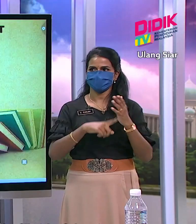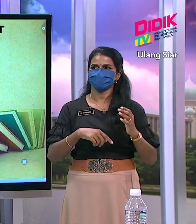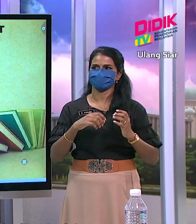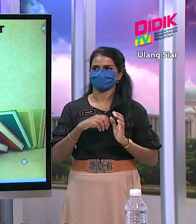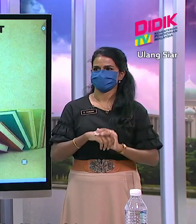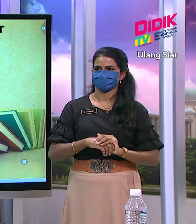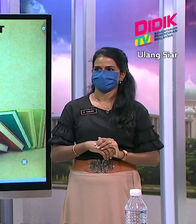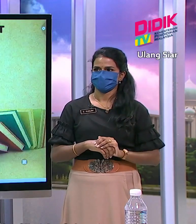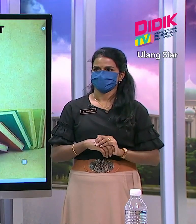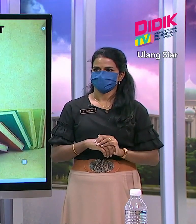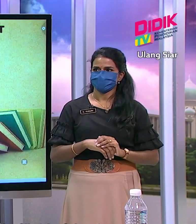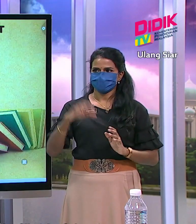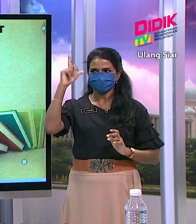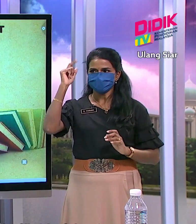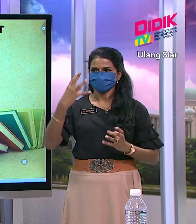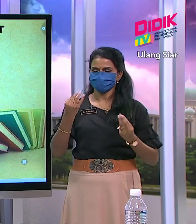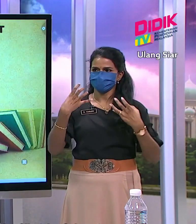Apa? Kelman, mau cuba?